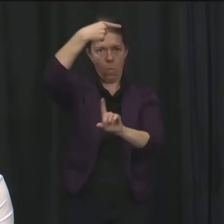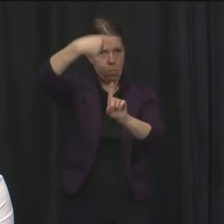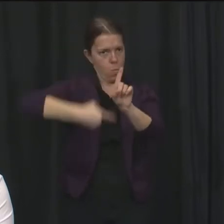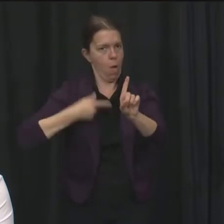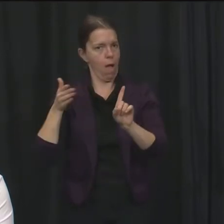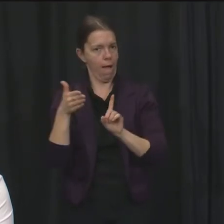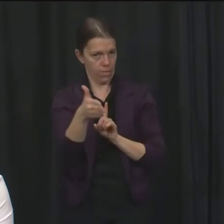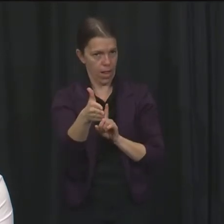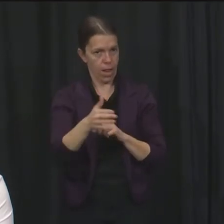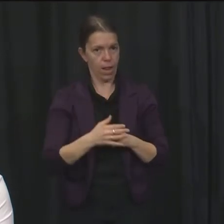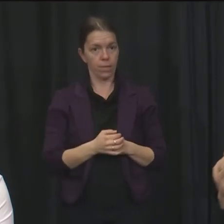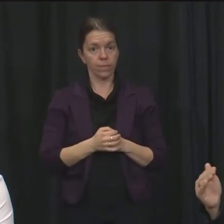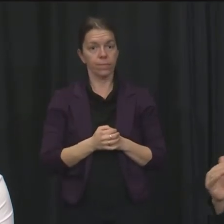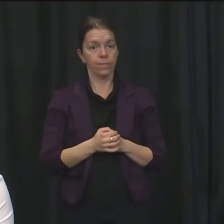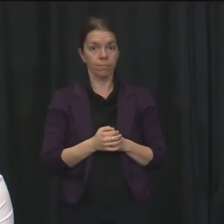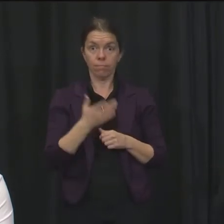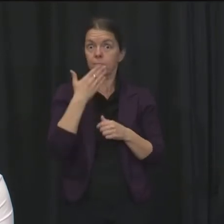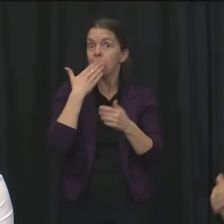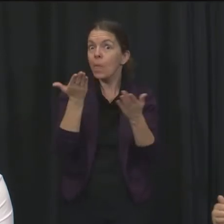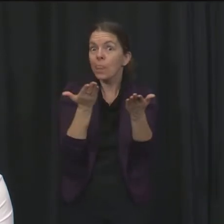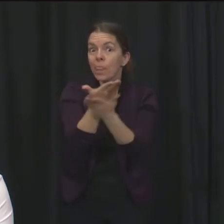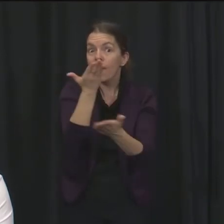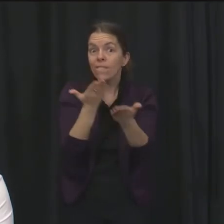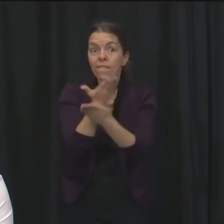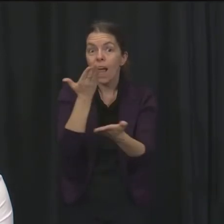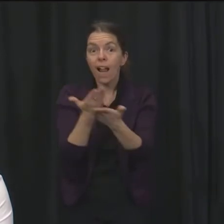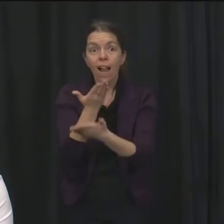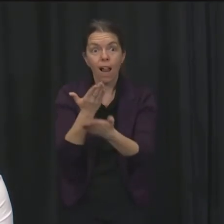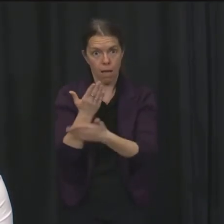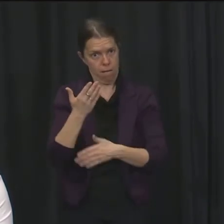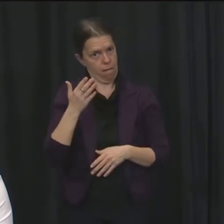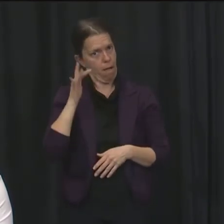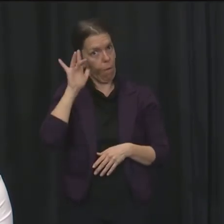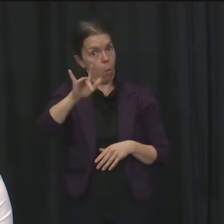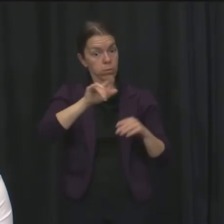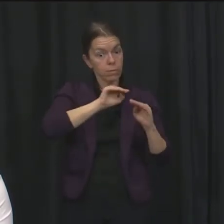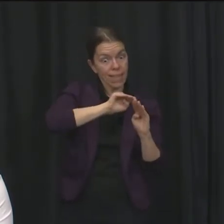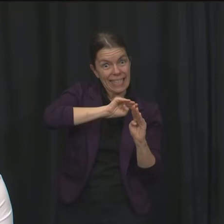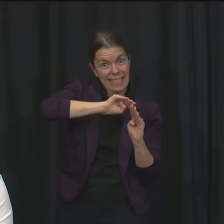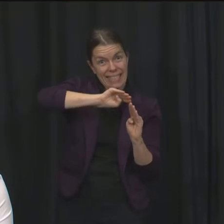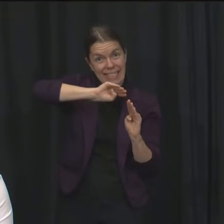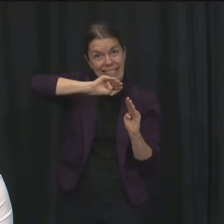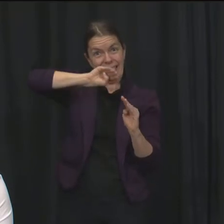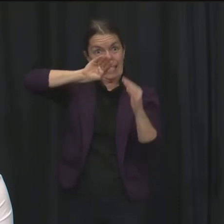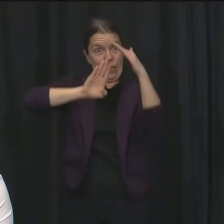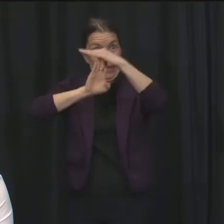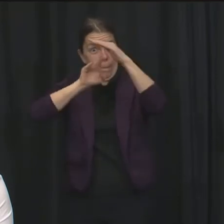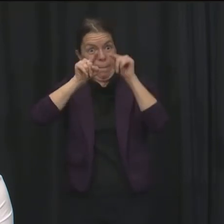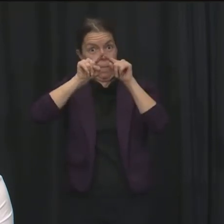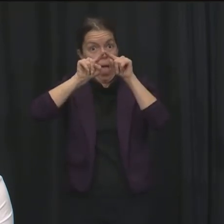pourrait s'attendre à un déclin de la courbe épidémique, donc un nombre de cas